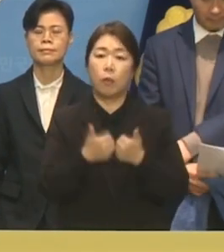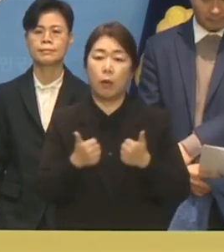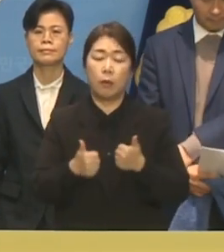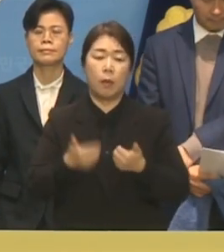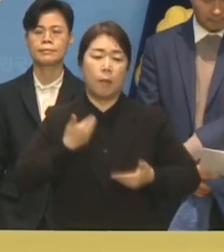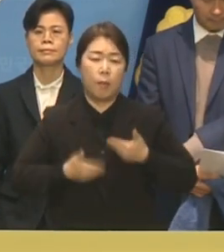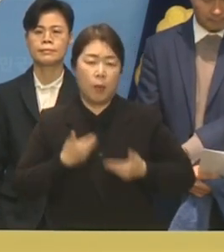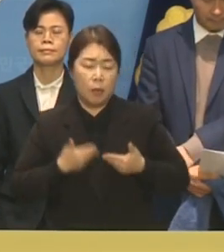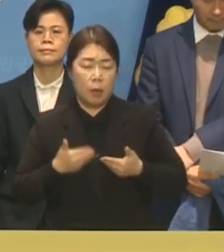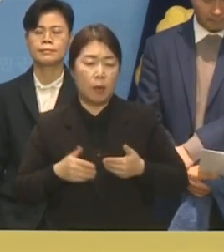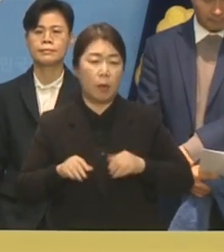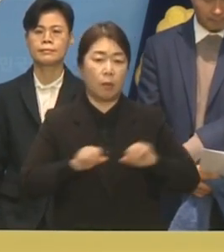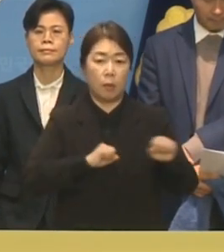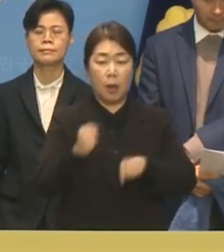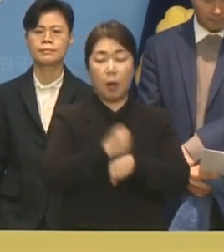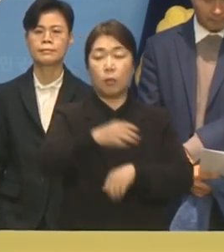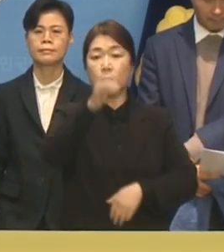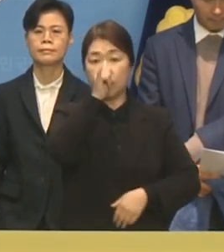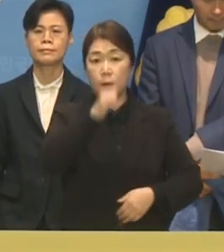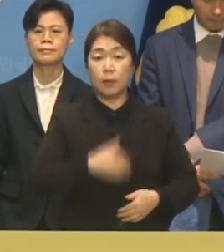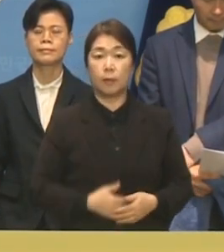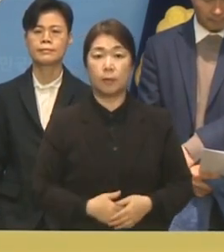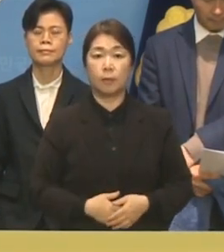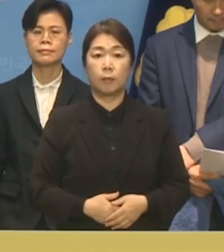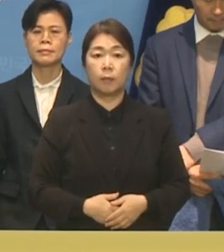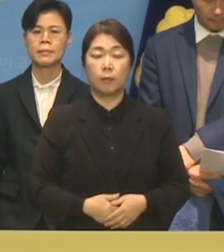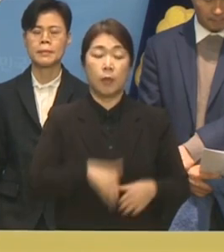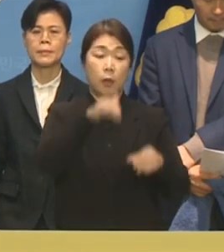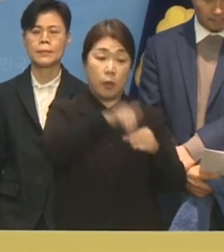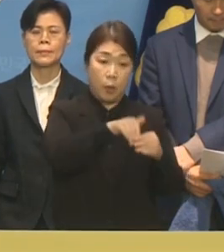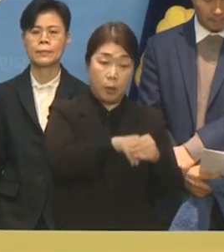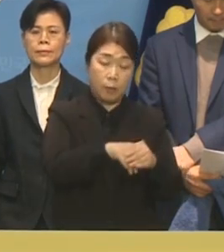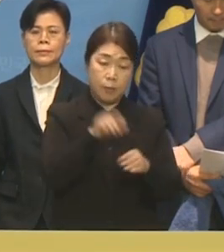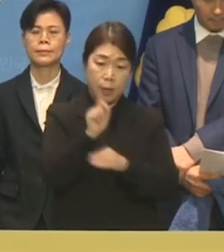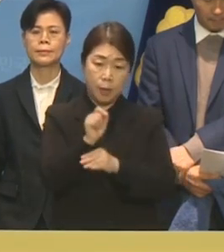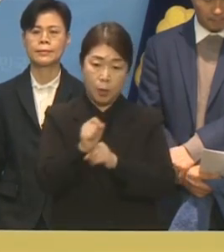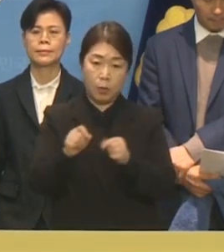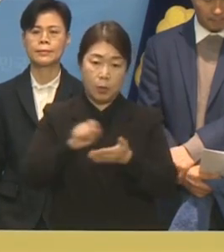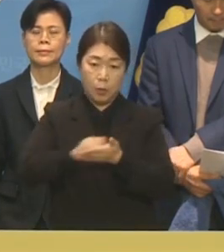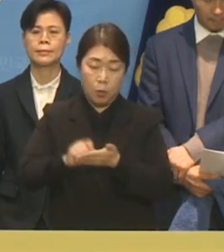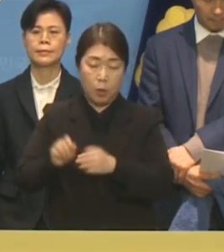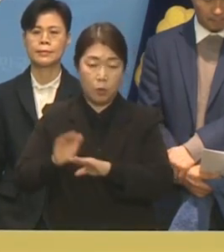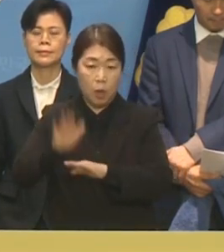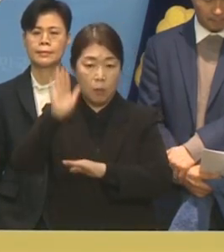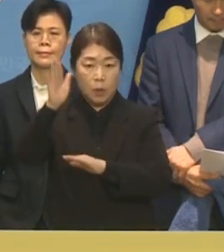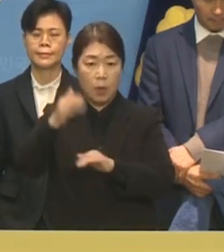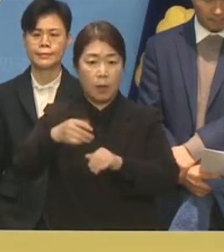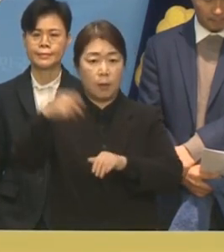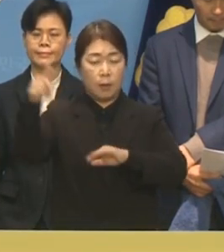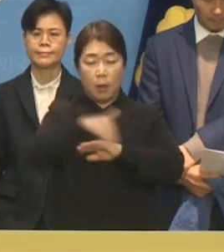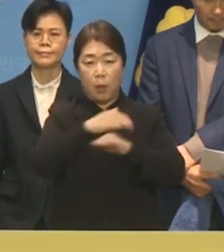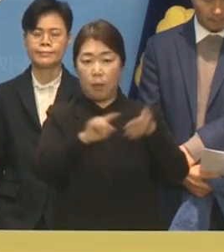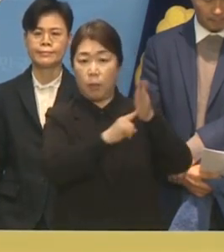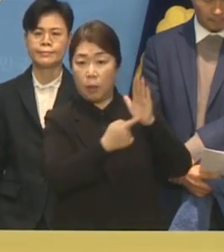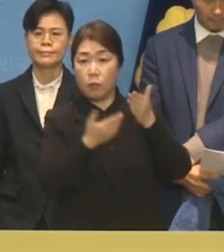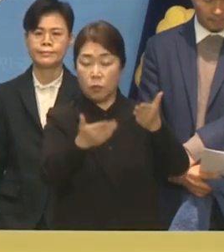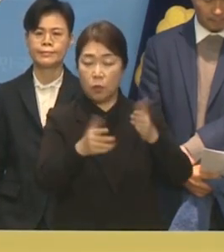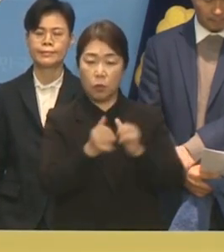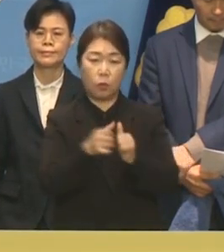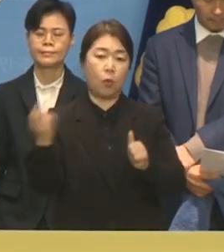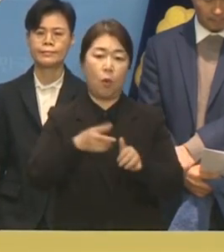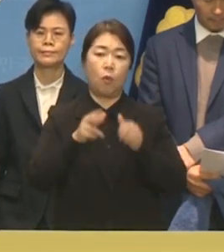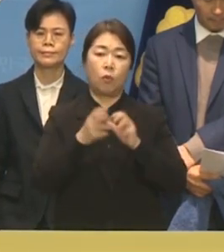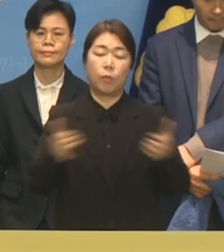바쁜 일정을 소화하고 있는 요즘입니다. 무릇 선거는 행적을 기억하고 미래를 약속하며 국민의 심판을